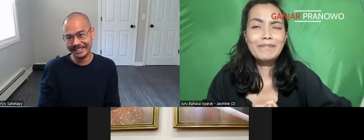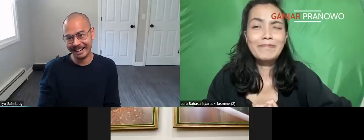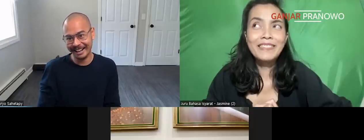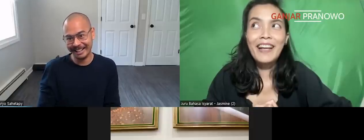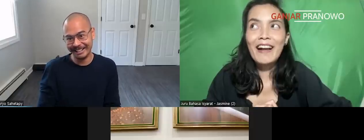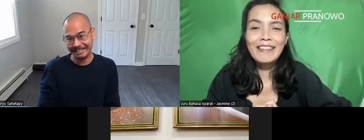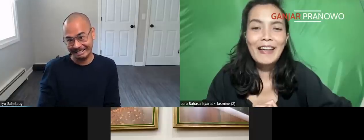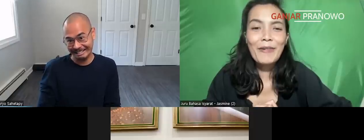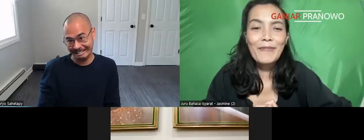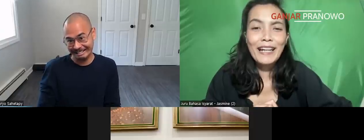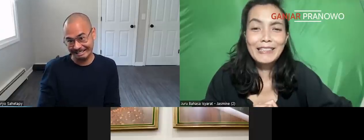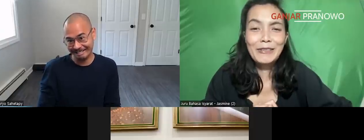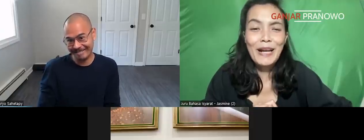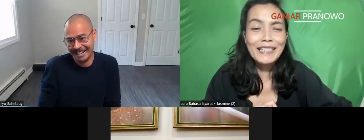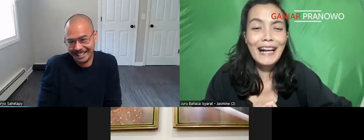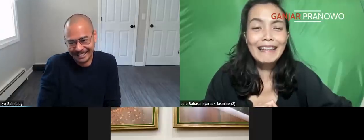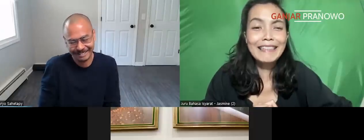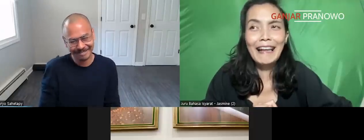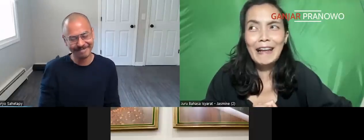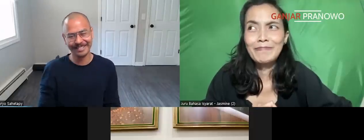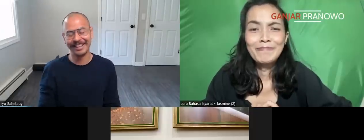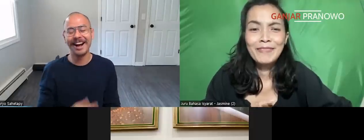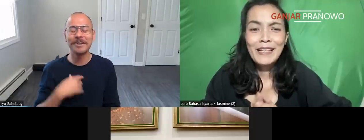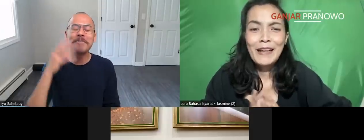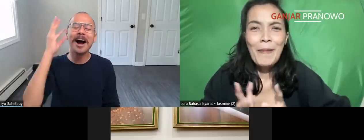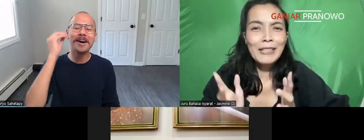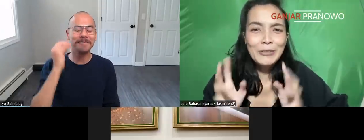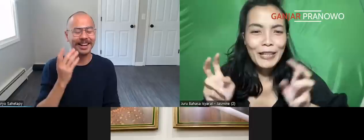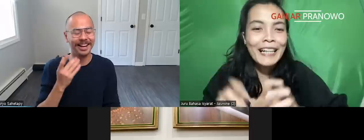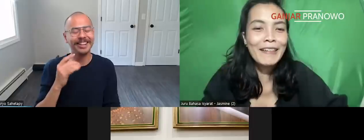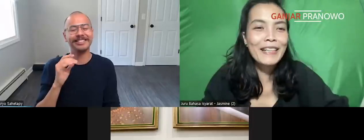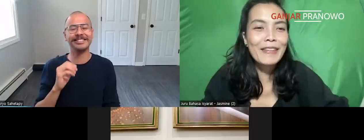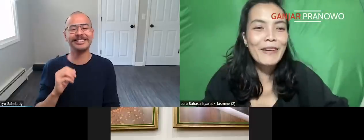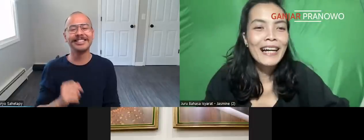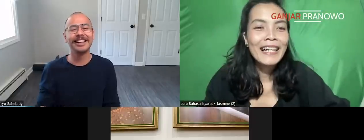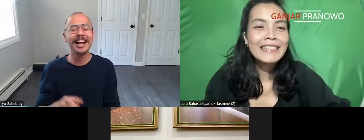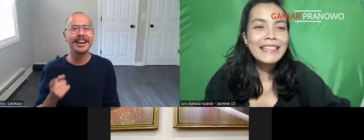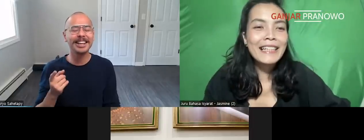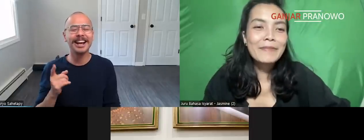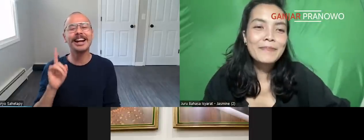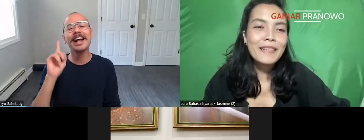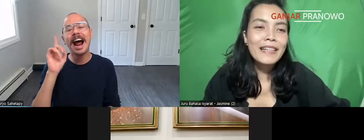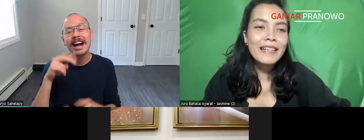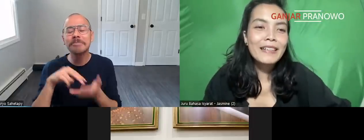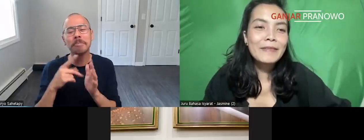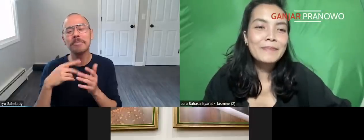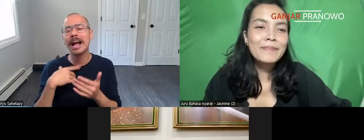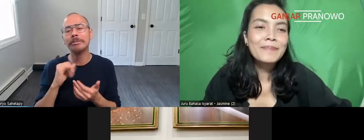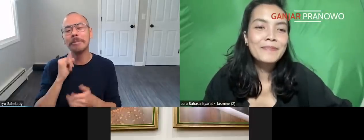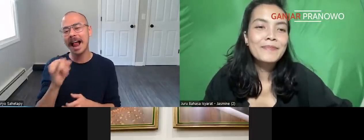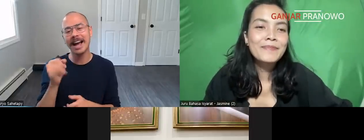lihat mm saya enggak ngerti apa yang mereka jurubahasakan Jadi kayak palsu gitu Pak Jadi